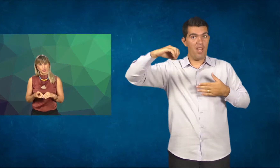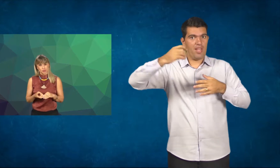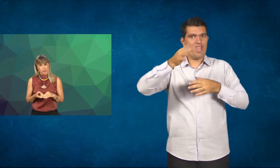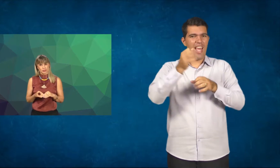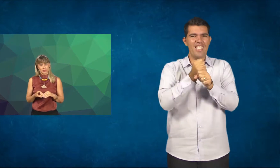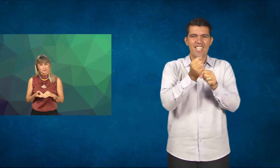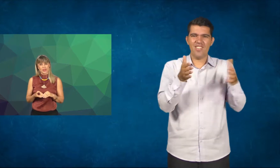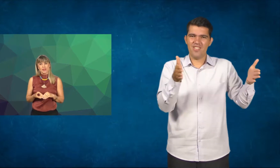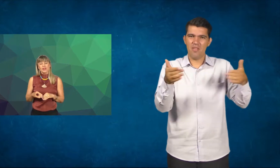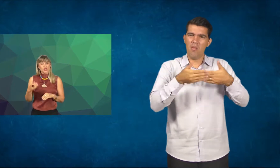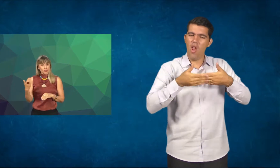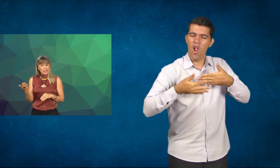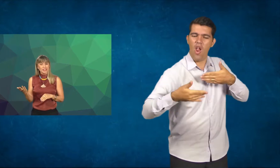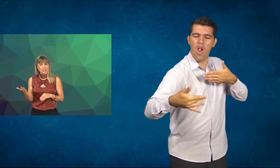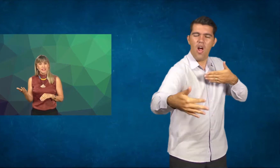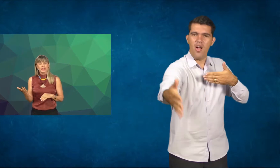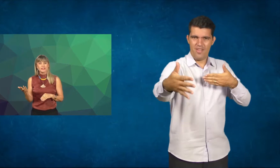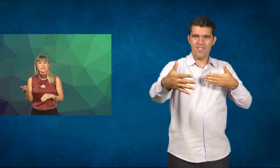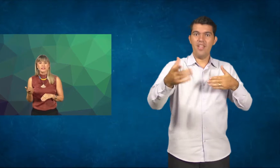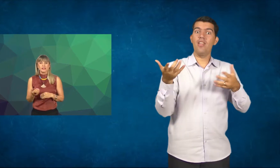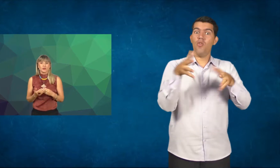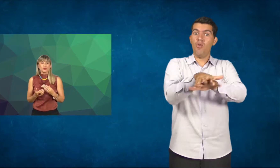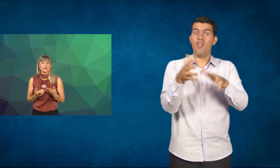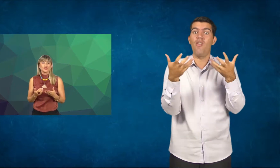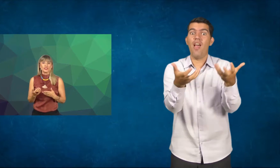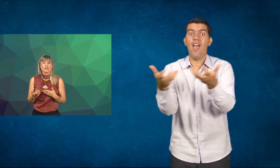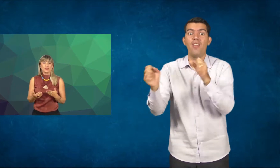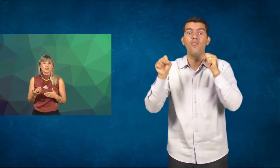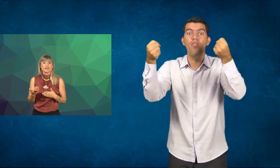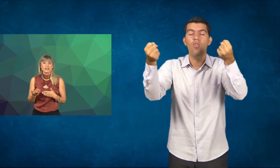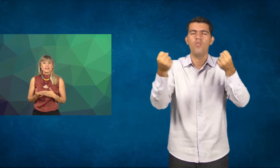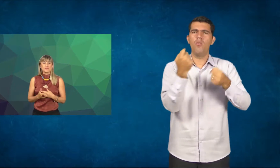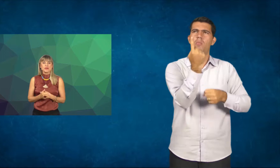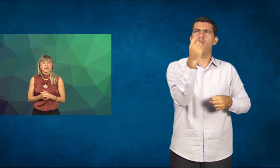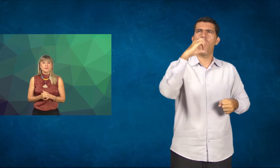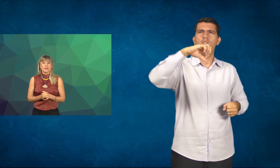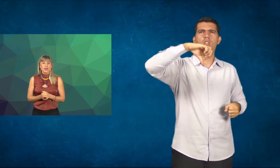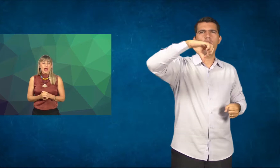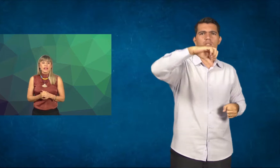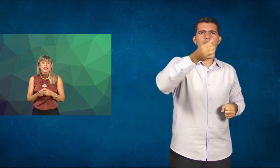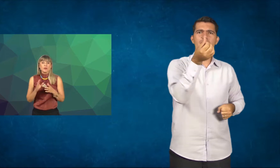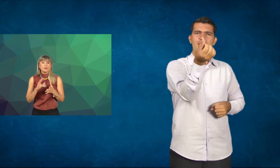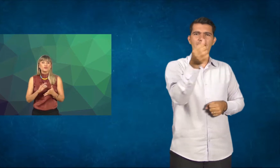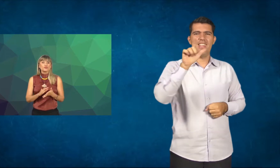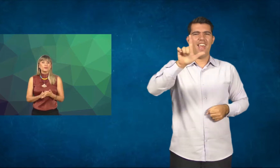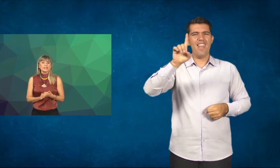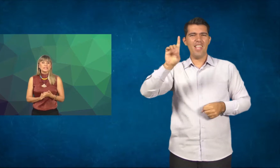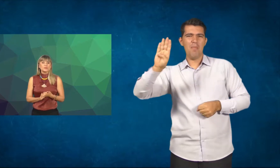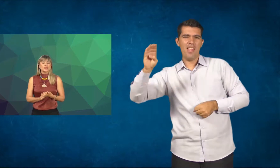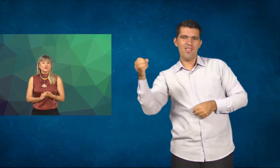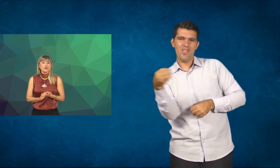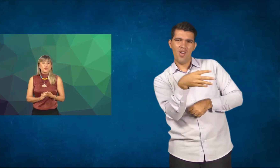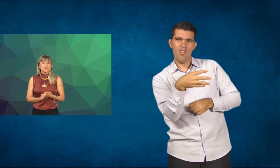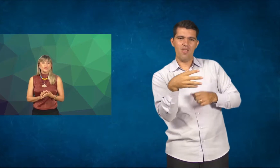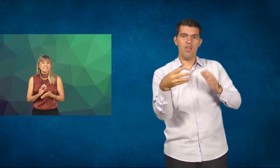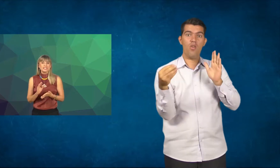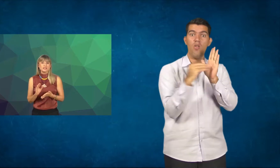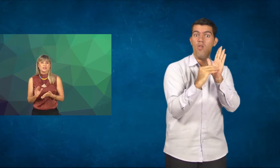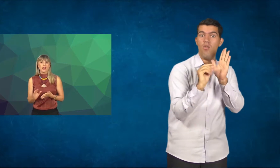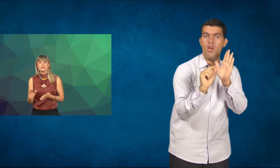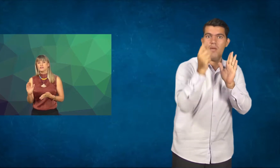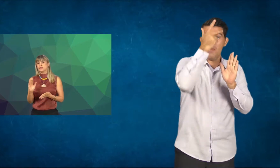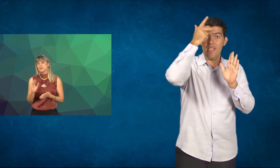escolar dessas pessoas. Em 96, quando a gente teve a nova LDB, a LDB postula que as pessoas